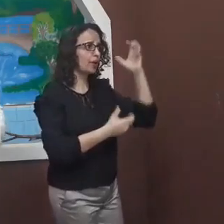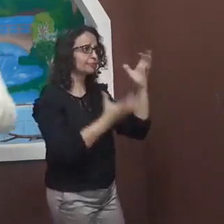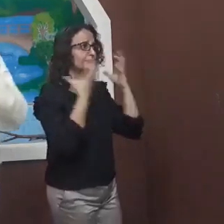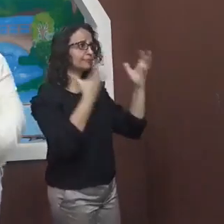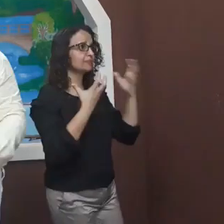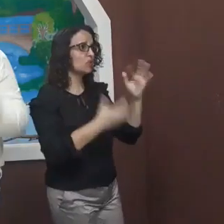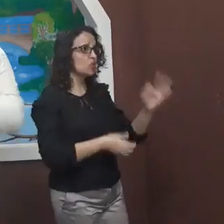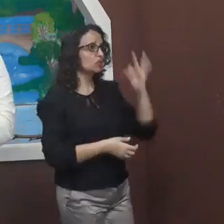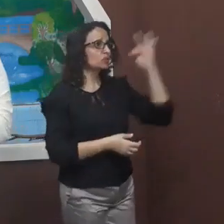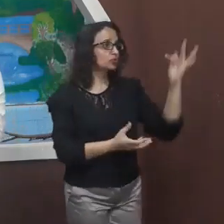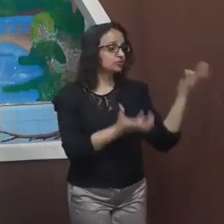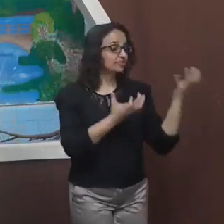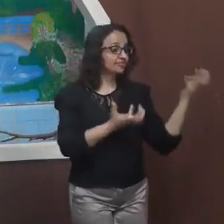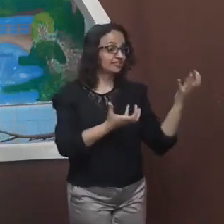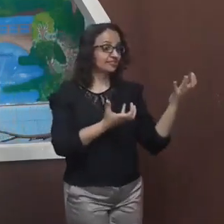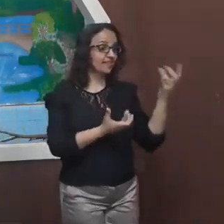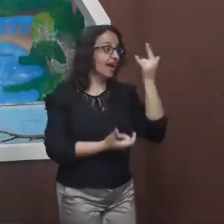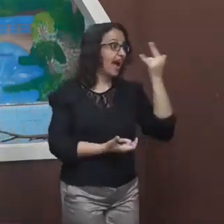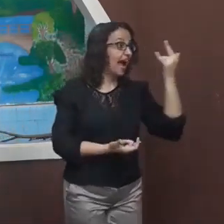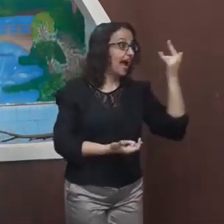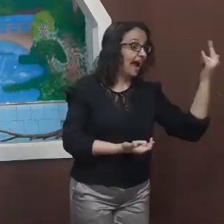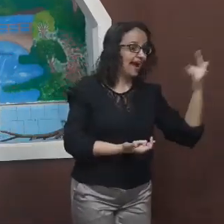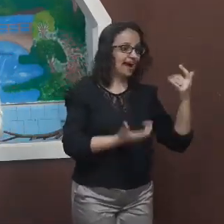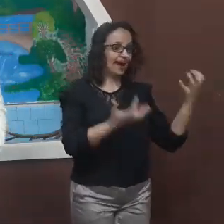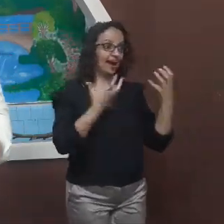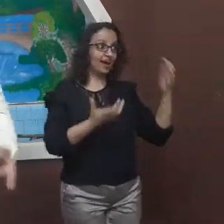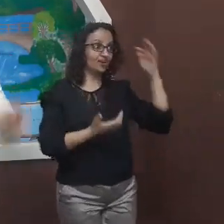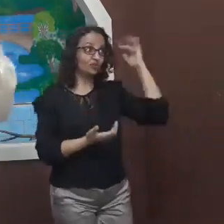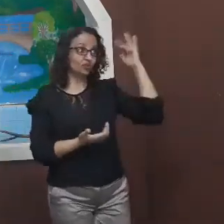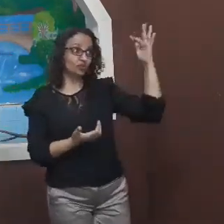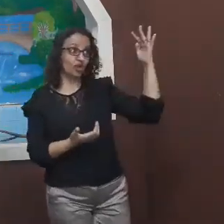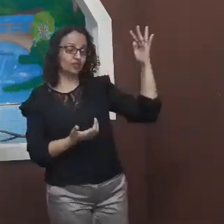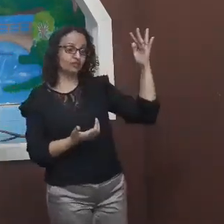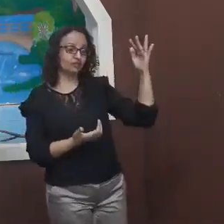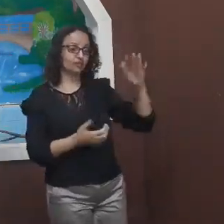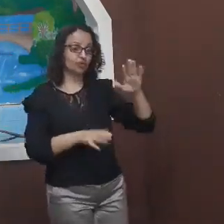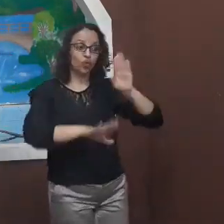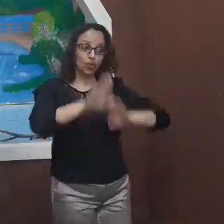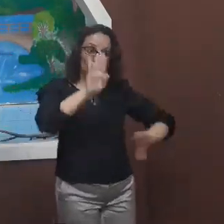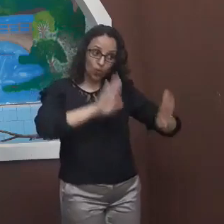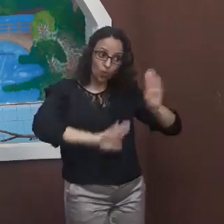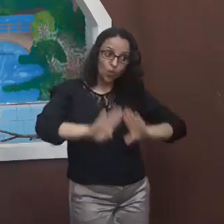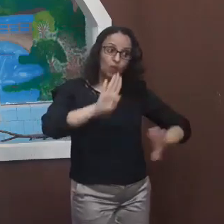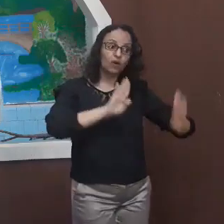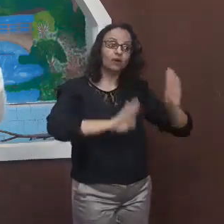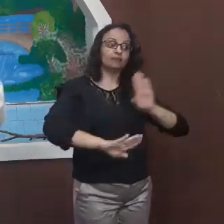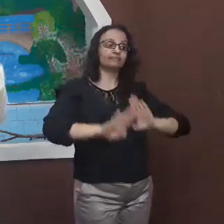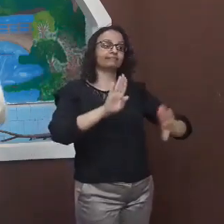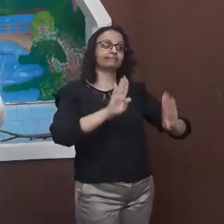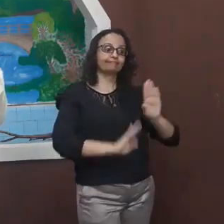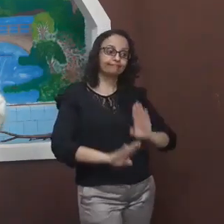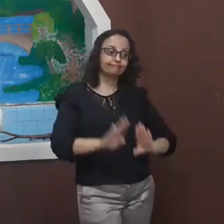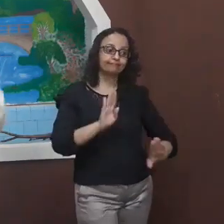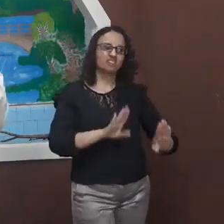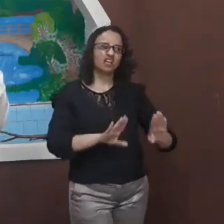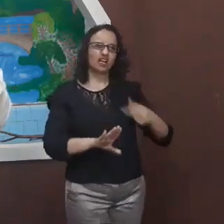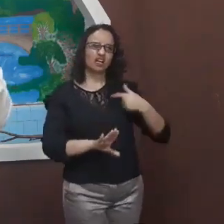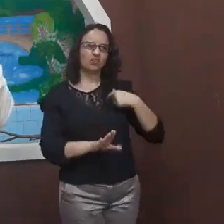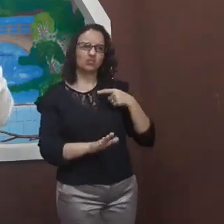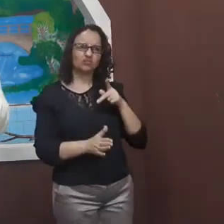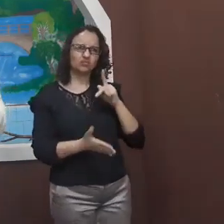Não estou falando que ninguém não deve ir atrás dos seus sonhos, ninguém deve melhorar de vida. Eu estou falando para você se policiar. Realmente eu